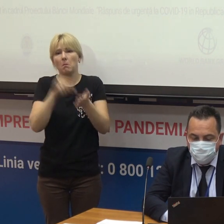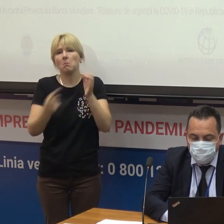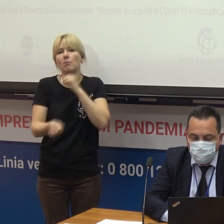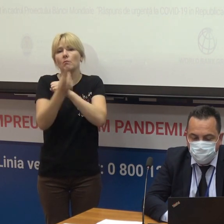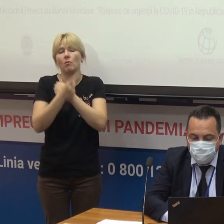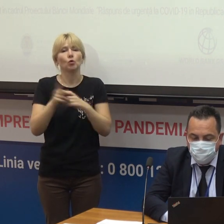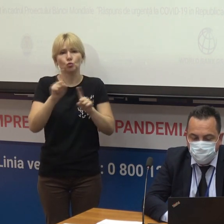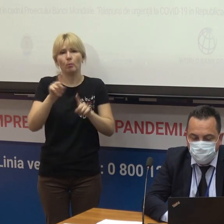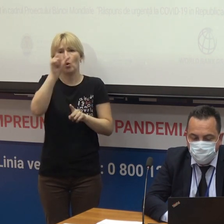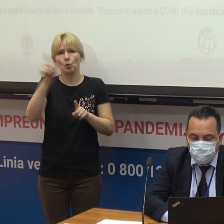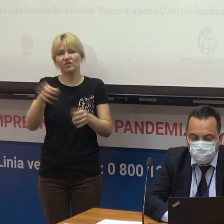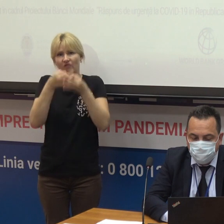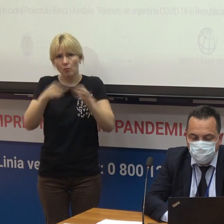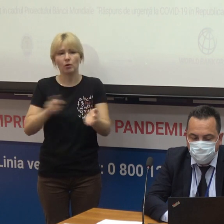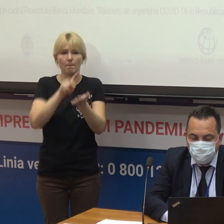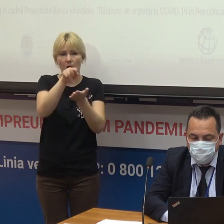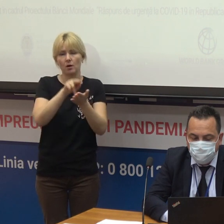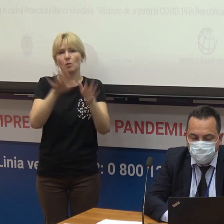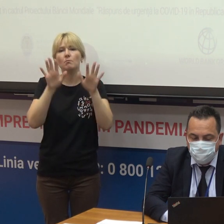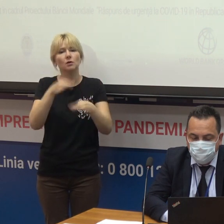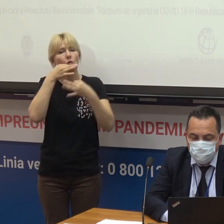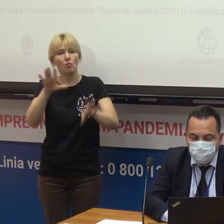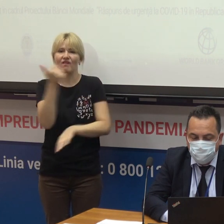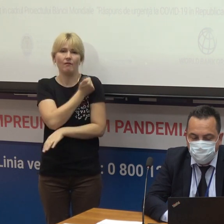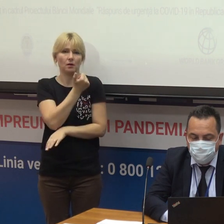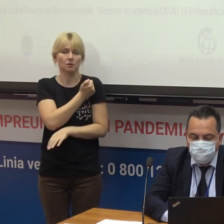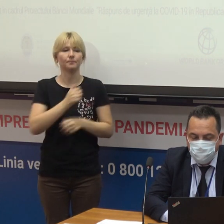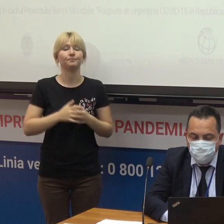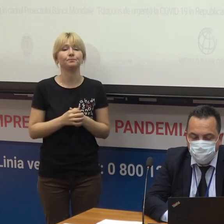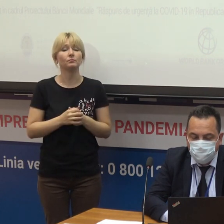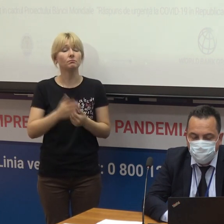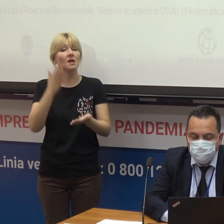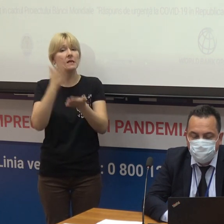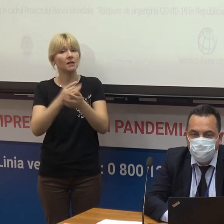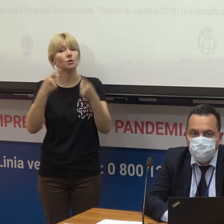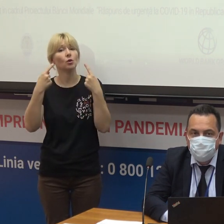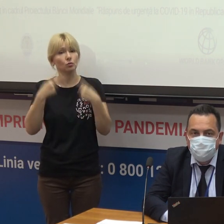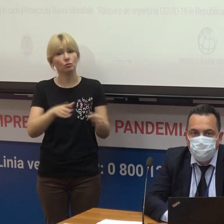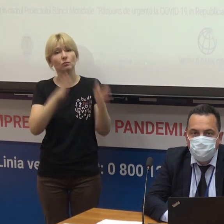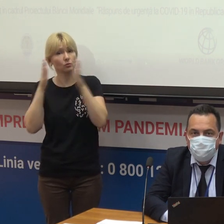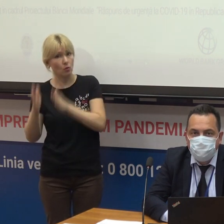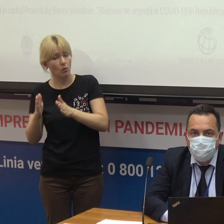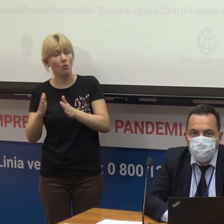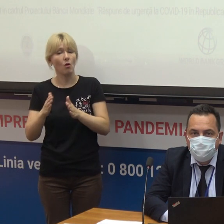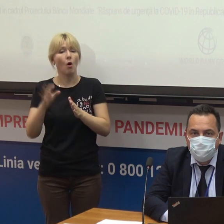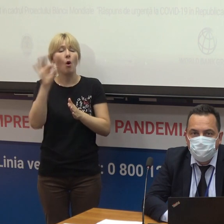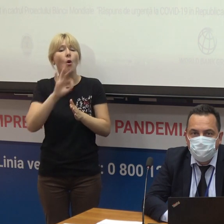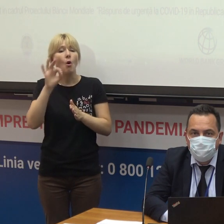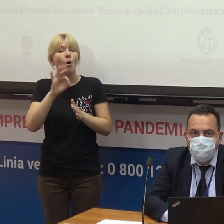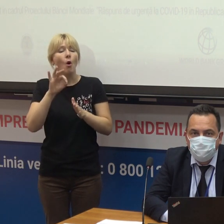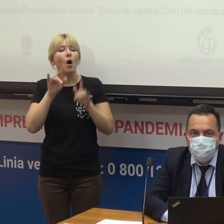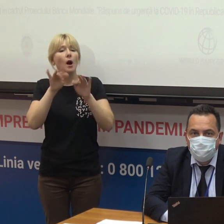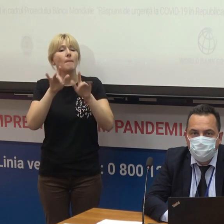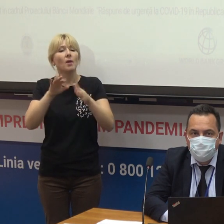plângeri privind accesibilitatea vaccinului. Alte elemente importante care fac parte din campania